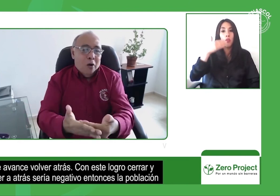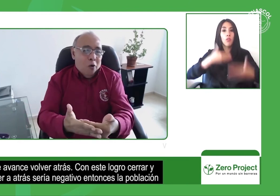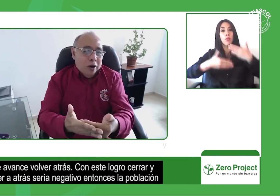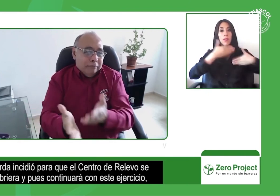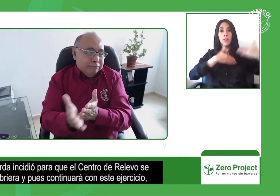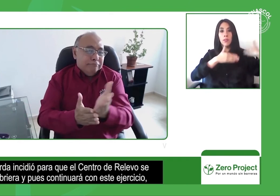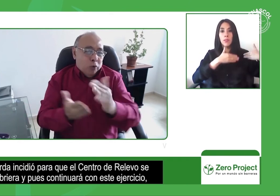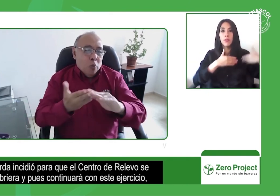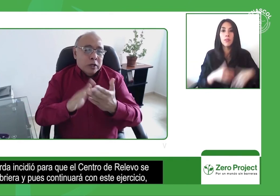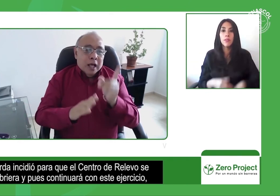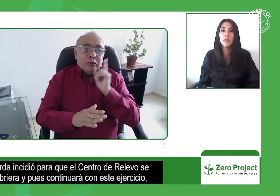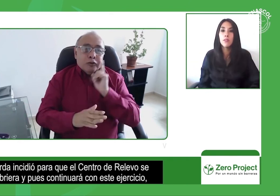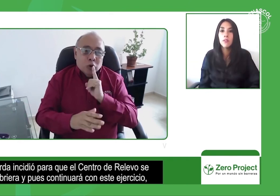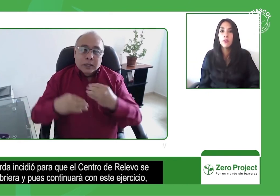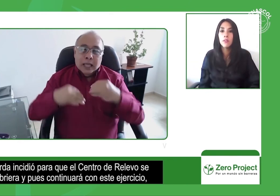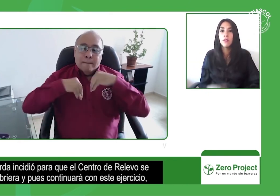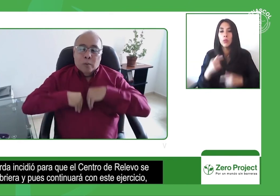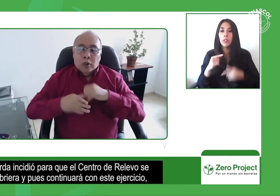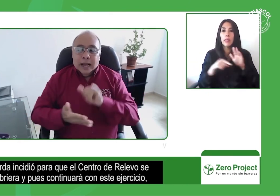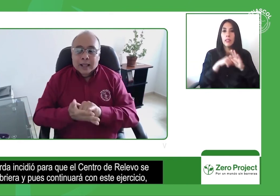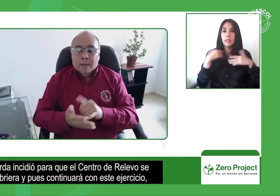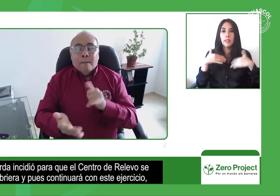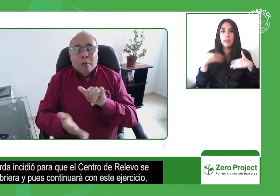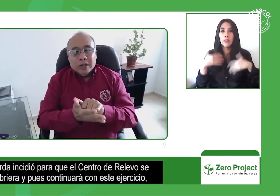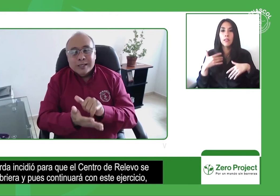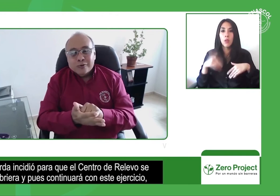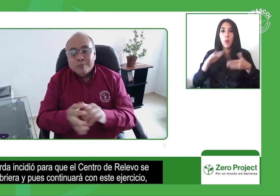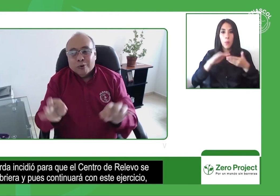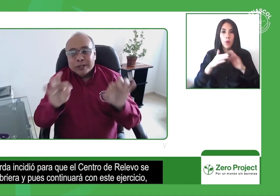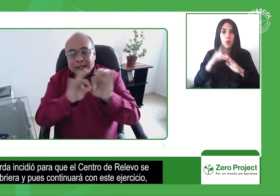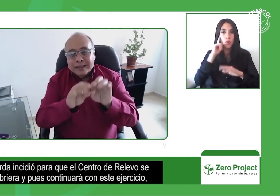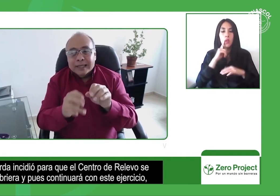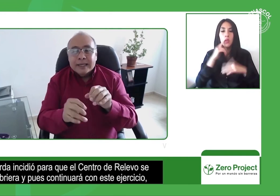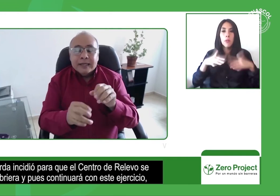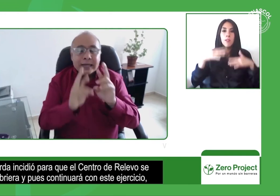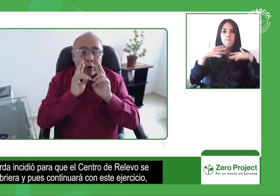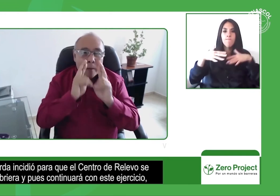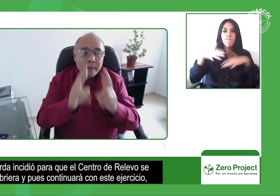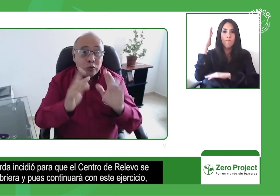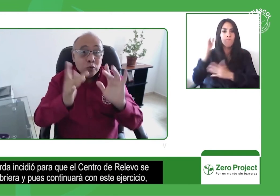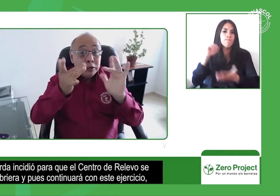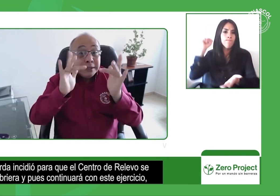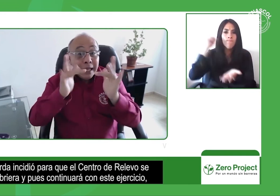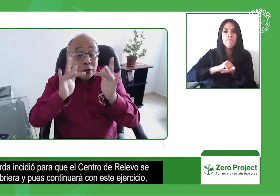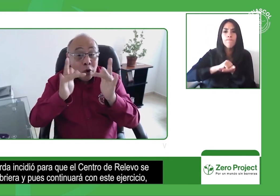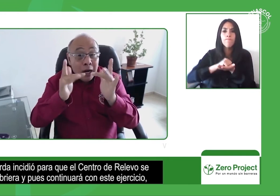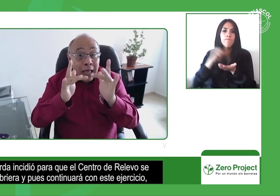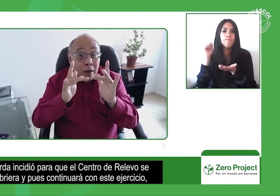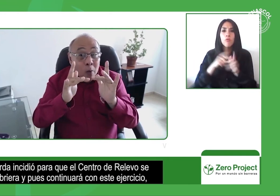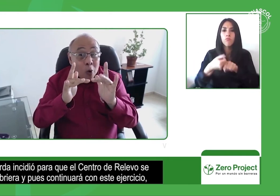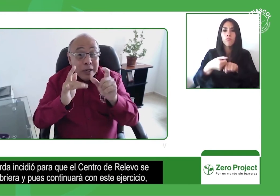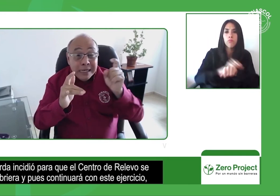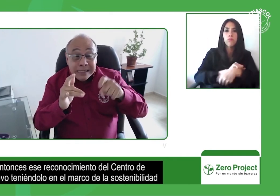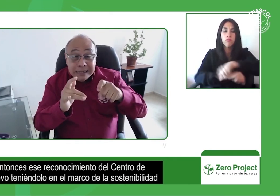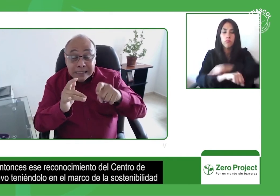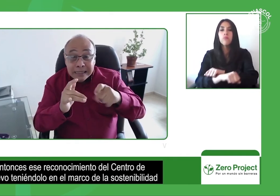Entonces, la población sorda incidió para que el Centro de Relevo se abriera y, pues, continuara con este